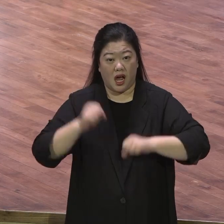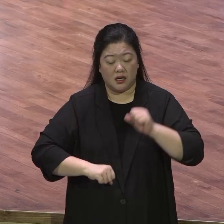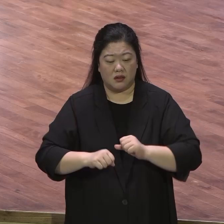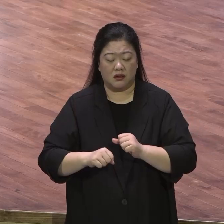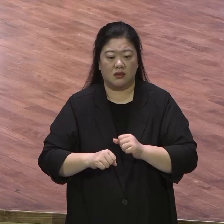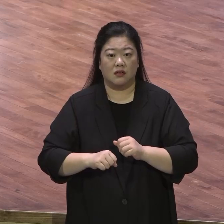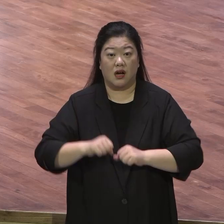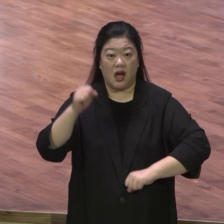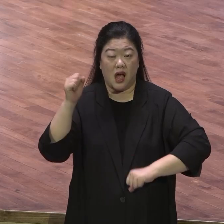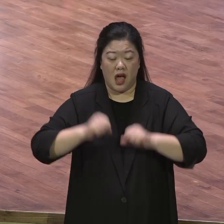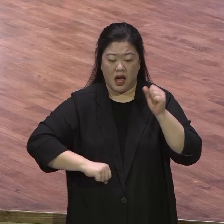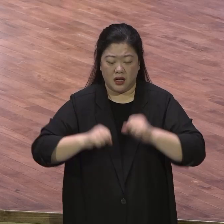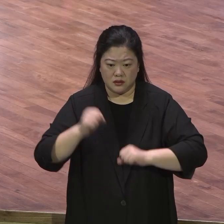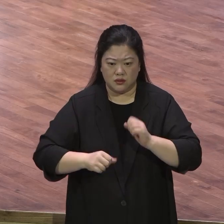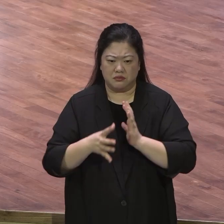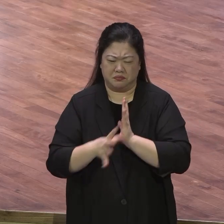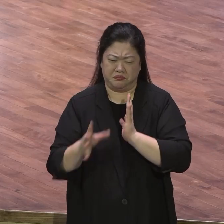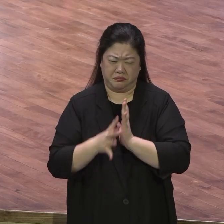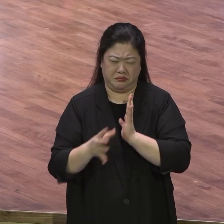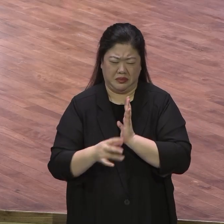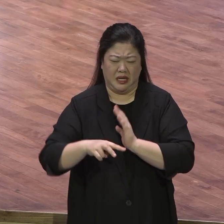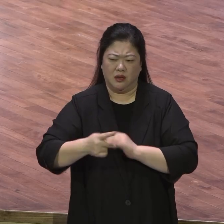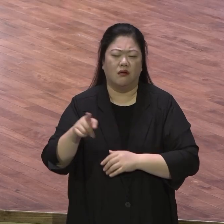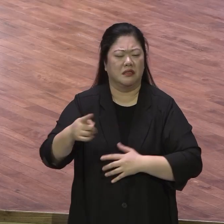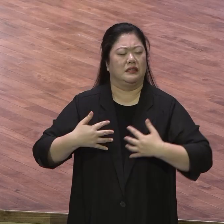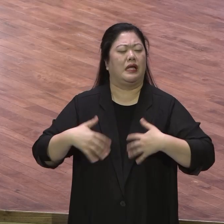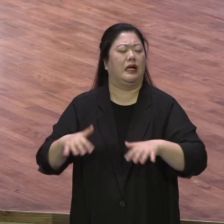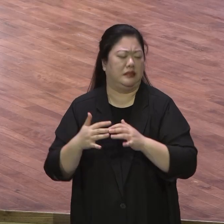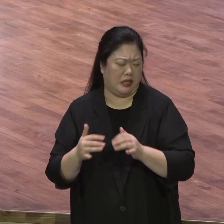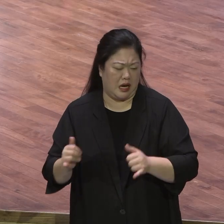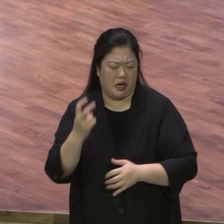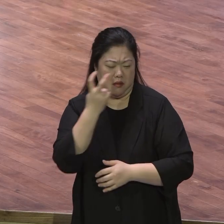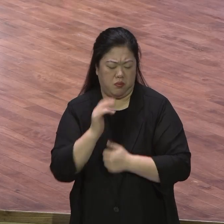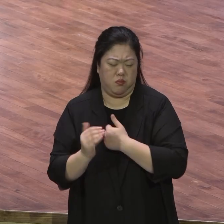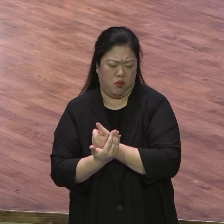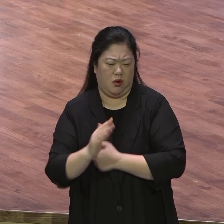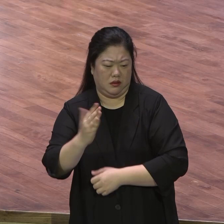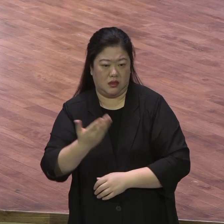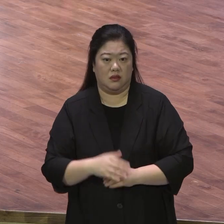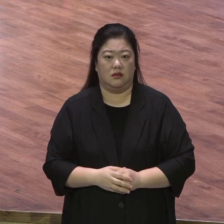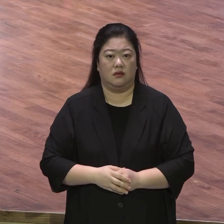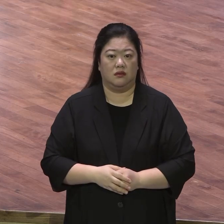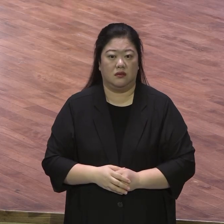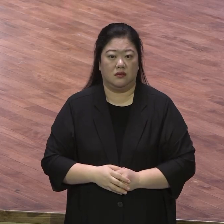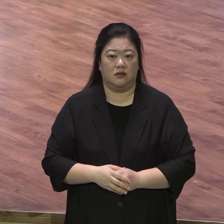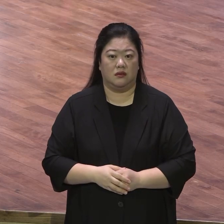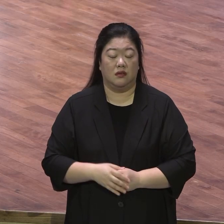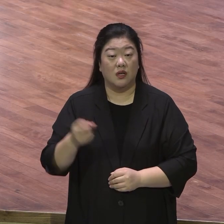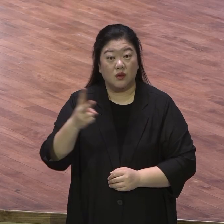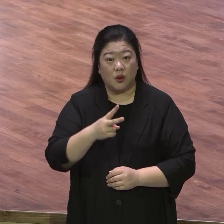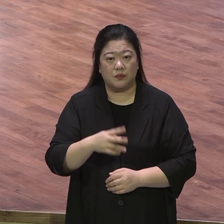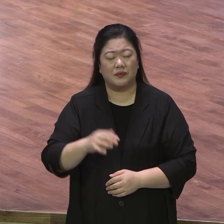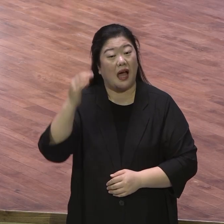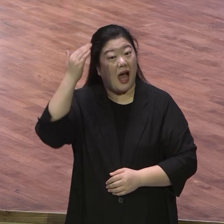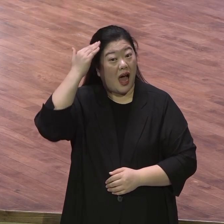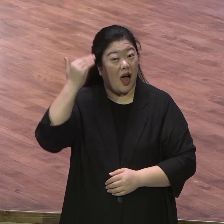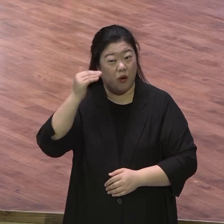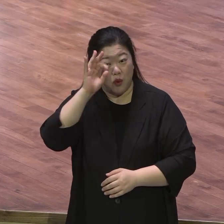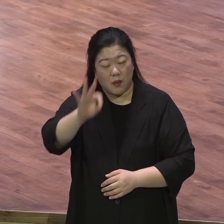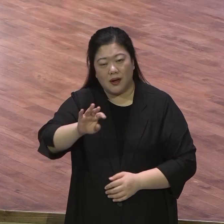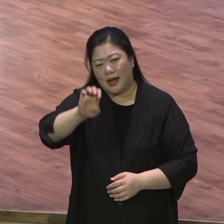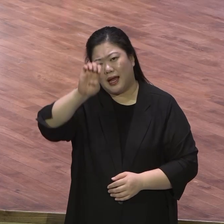이것을 법적 허용을 해버리는 우리나라는요 에이저 환자들의 천국이에요 에이저 에이저